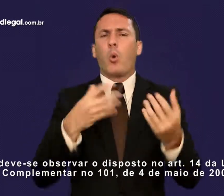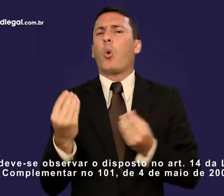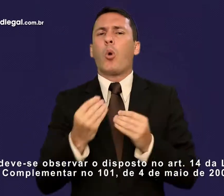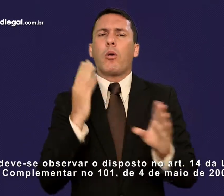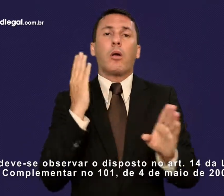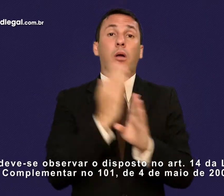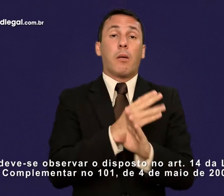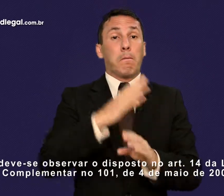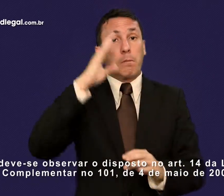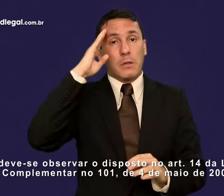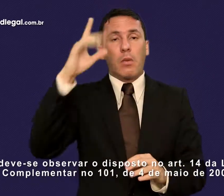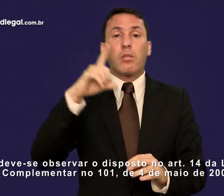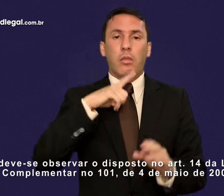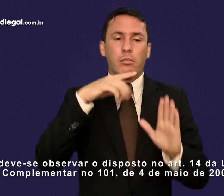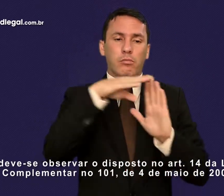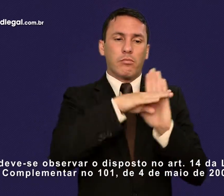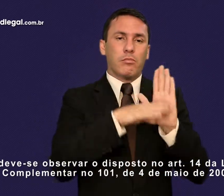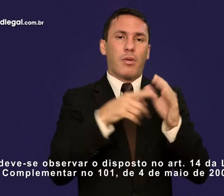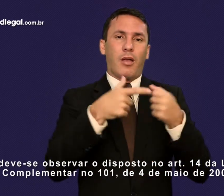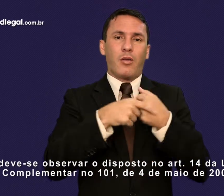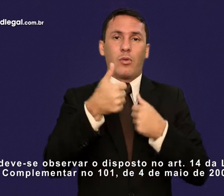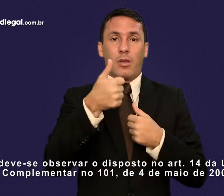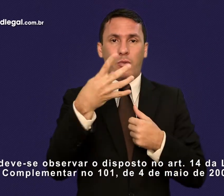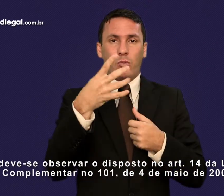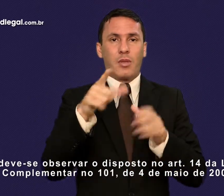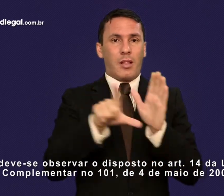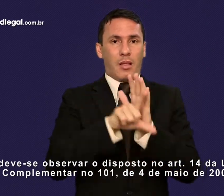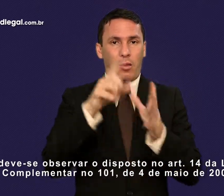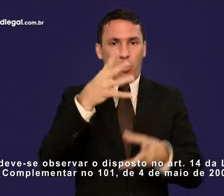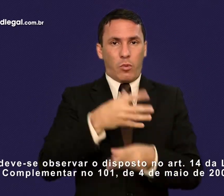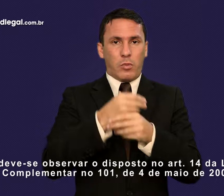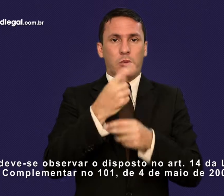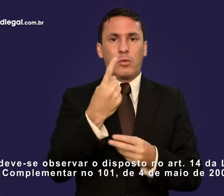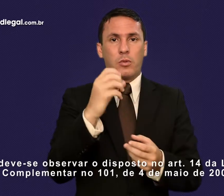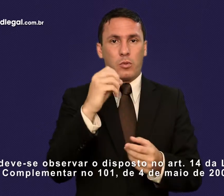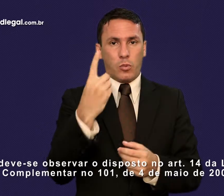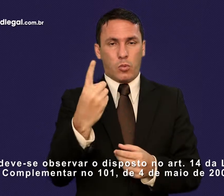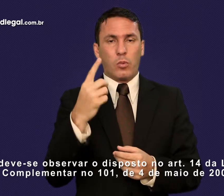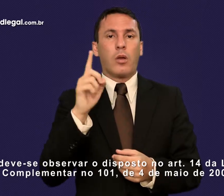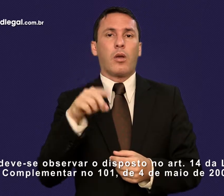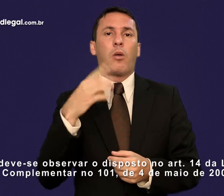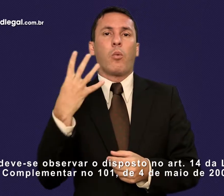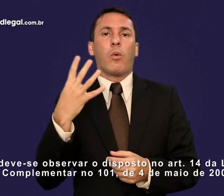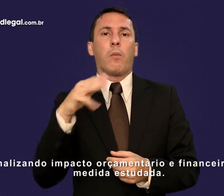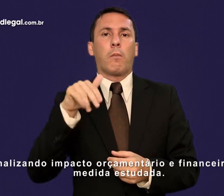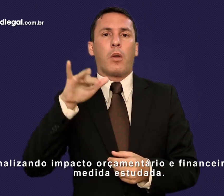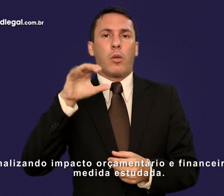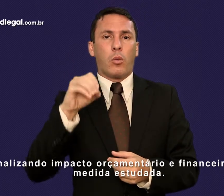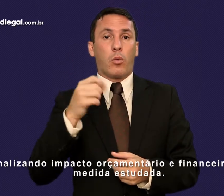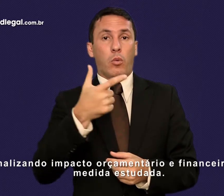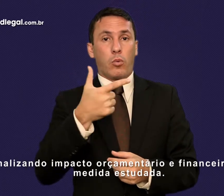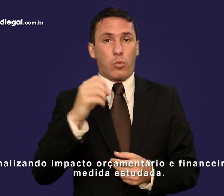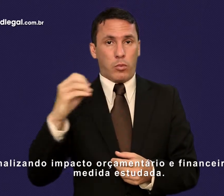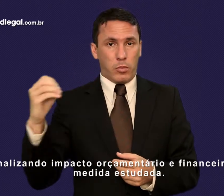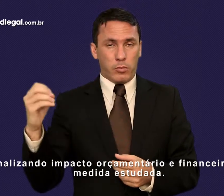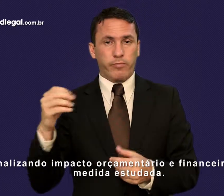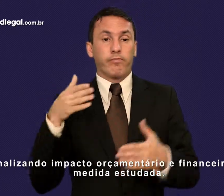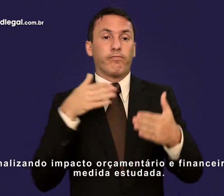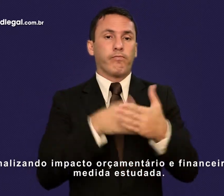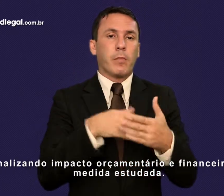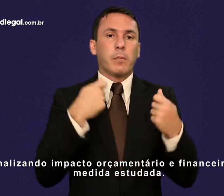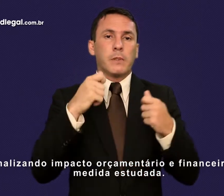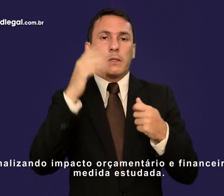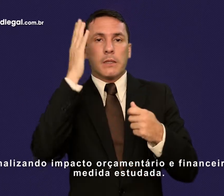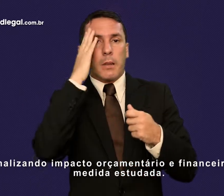deve-se observar o disposto no artigo 14 da Lei Complementar nº 101, de 4 de maio de 2000, sinalizando o impacto